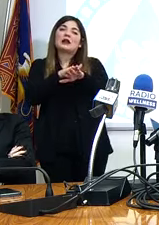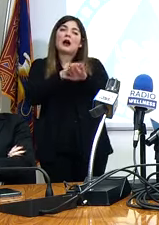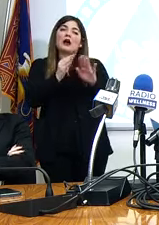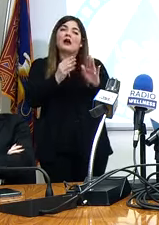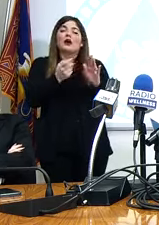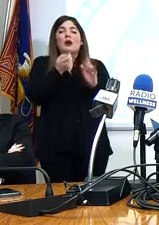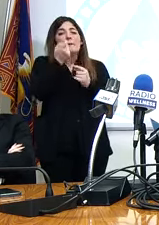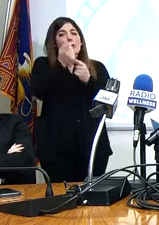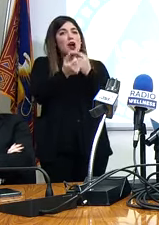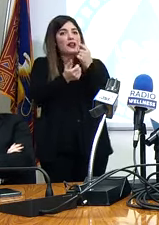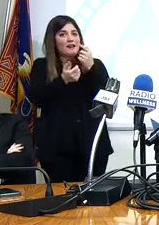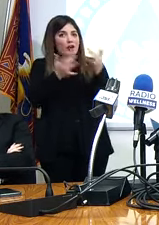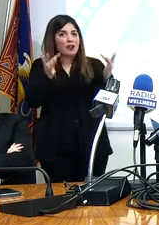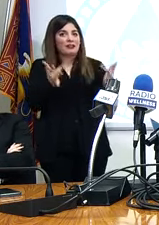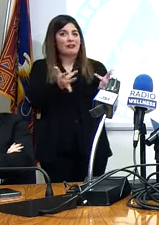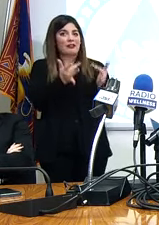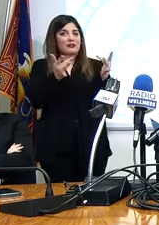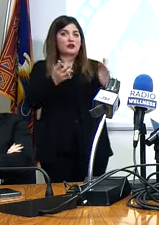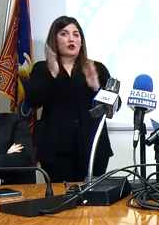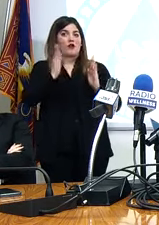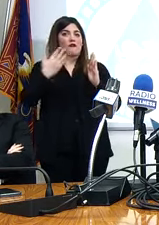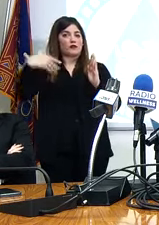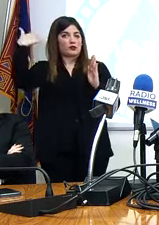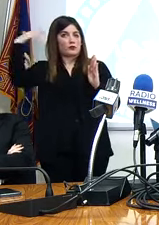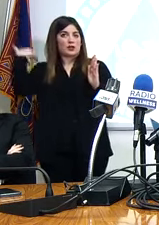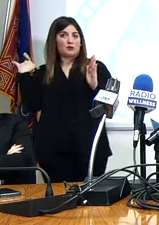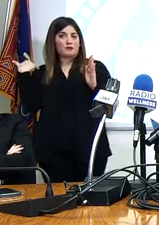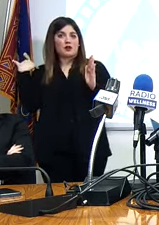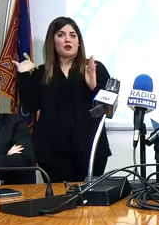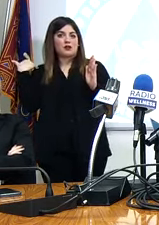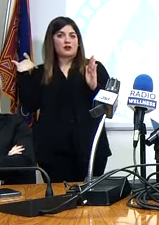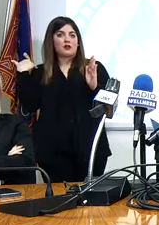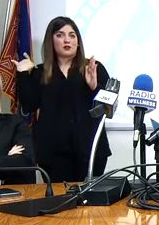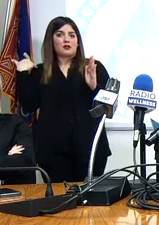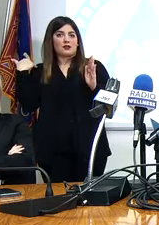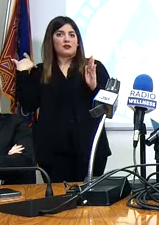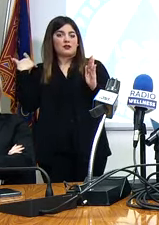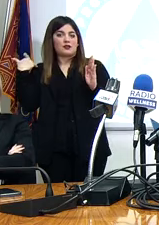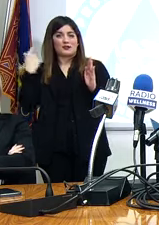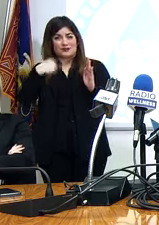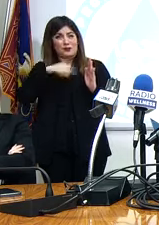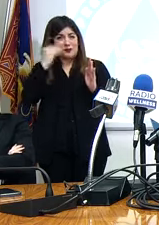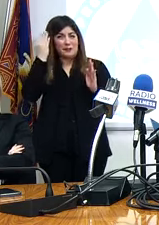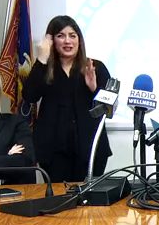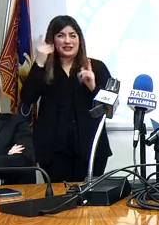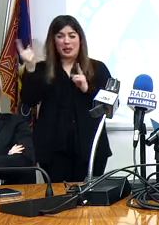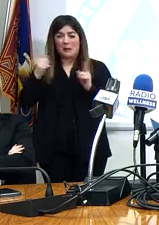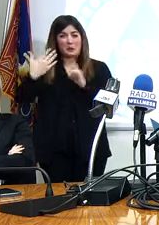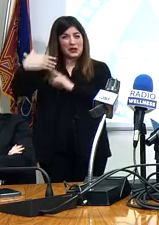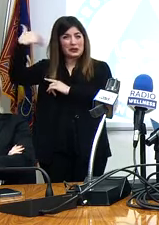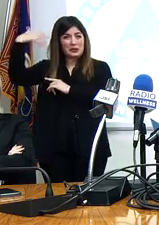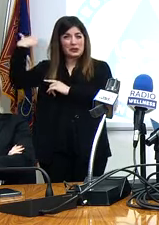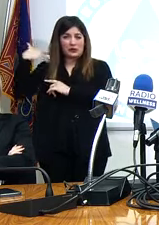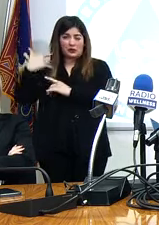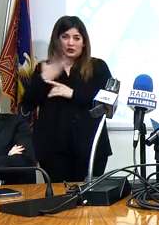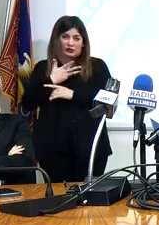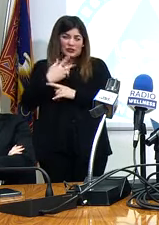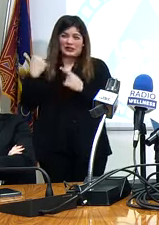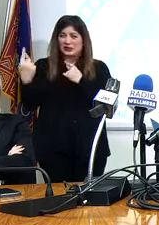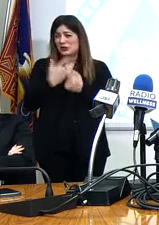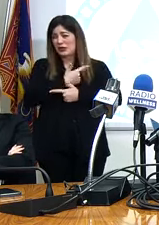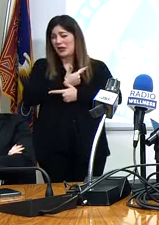quale eravamo un vascello in mezzo al mare in burrasca con una forza del mare impressionante. Lo avete visto sul fronte dei ricoveri, lo